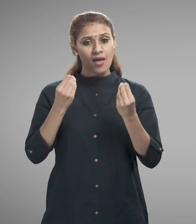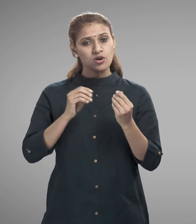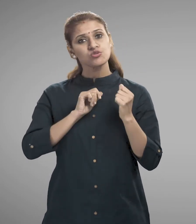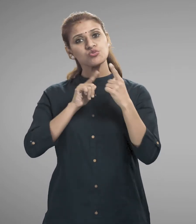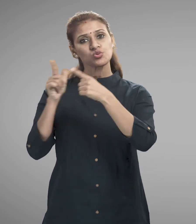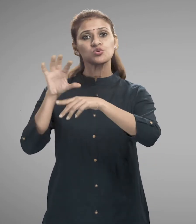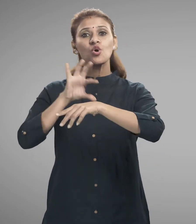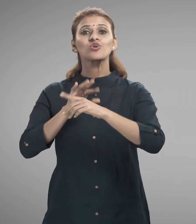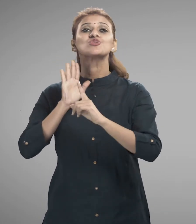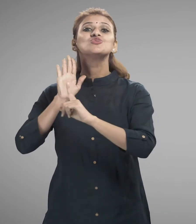सलाह लें।